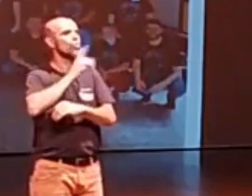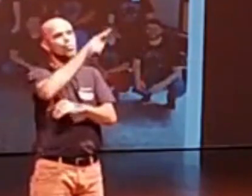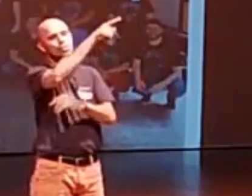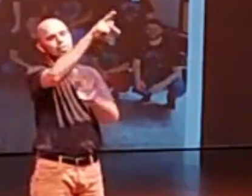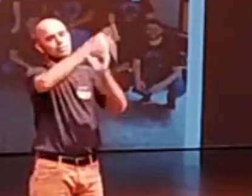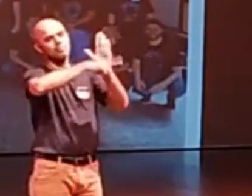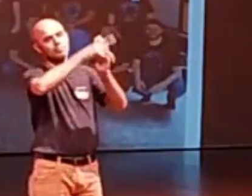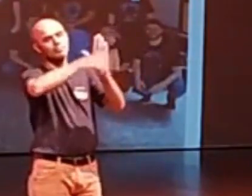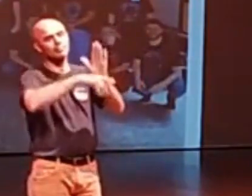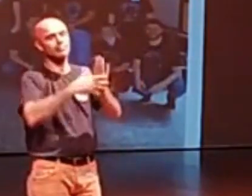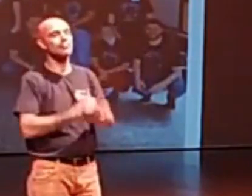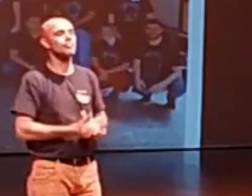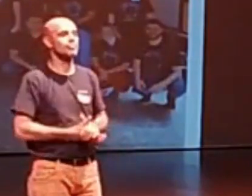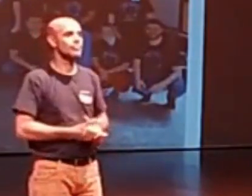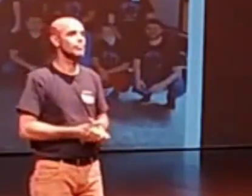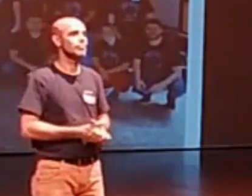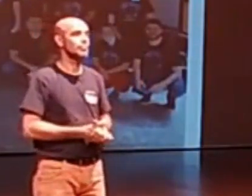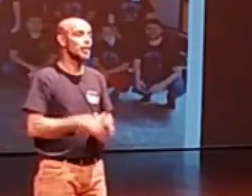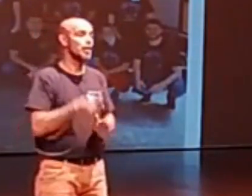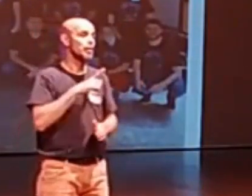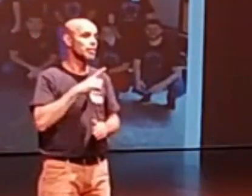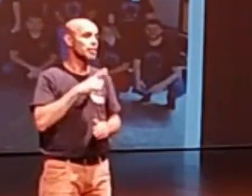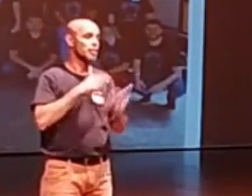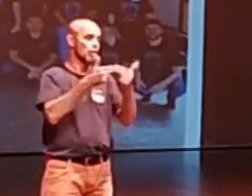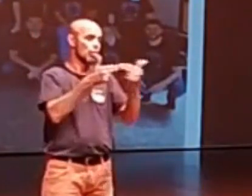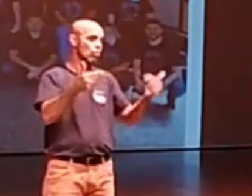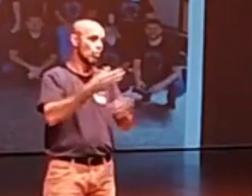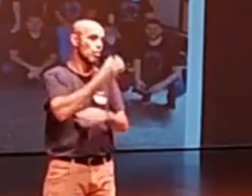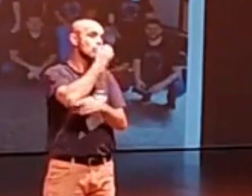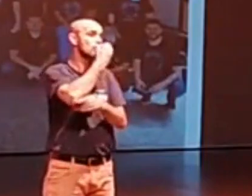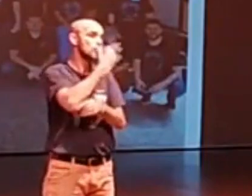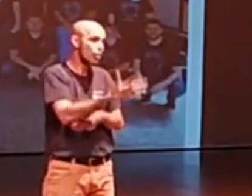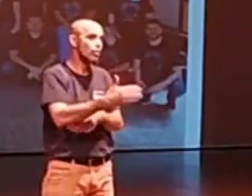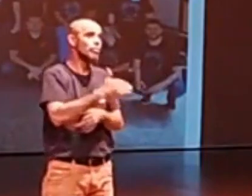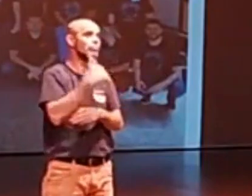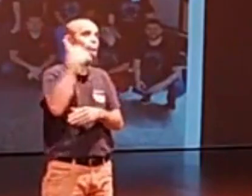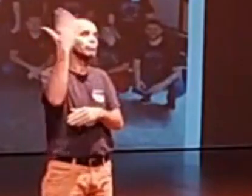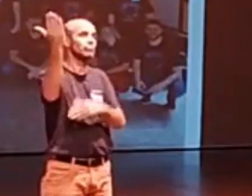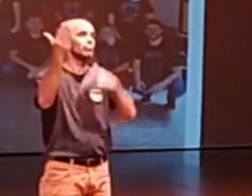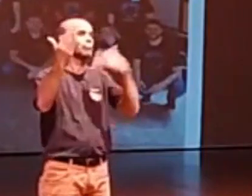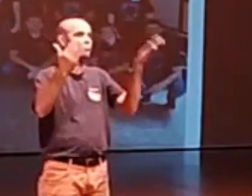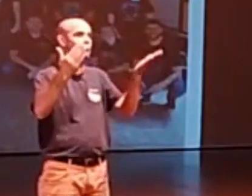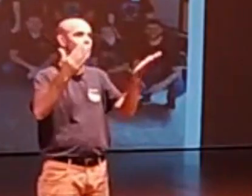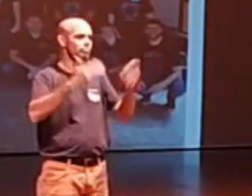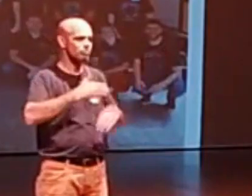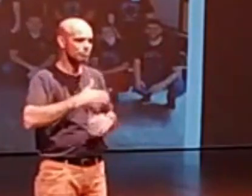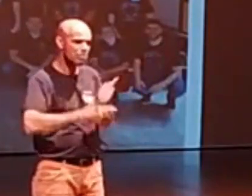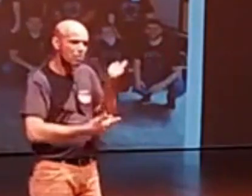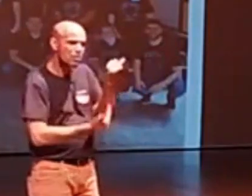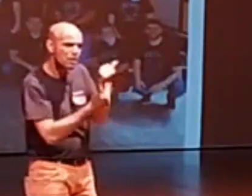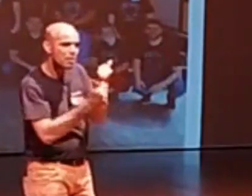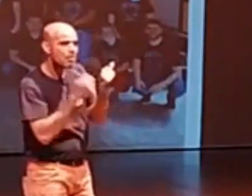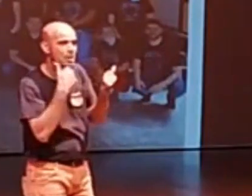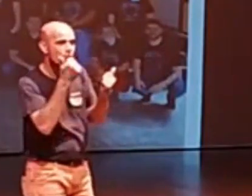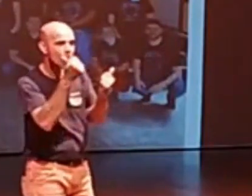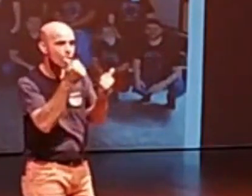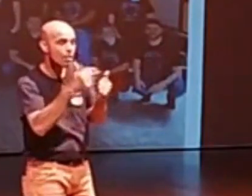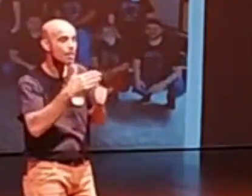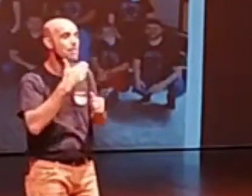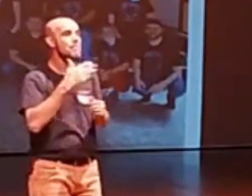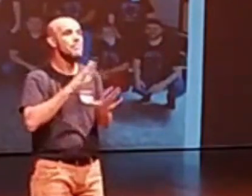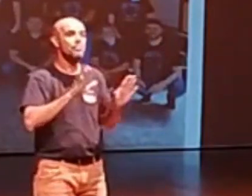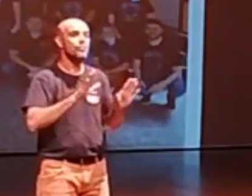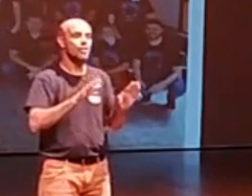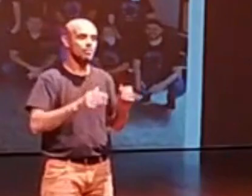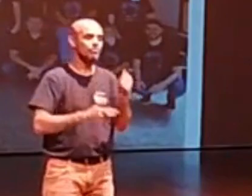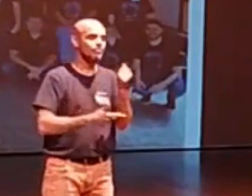projeto. Então, assim, existem coisas boas por aí. Qual que é o melhor? O melhor é operar? Não. O melhor é fazer isso aqui,